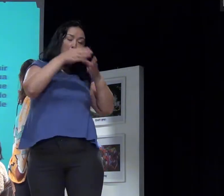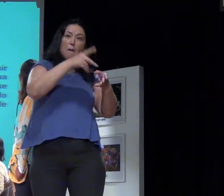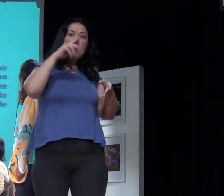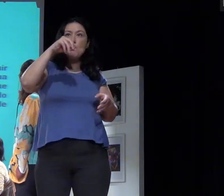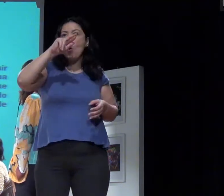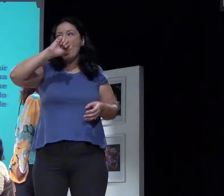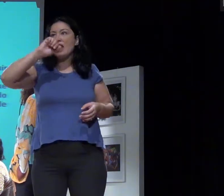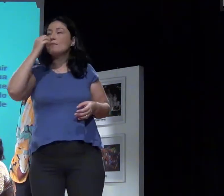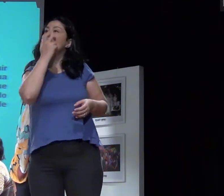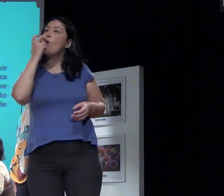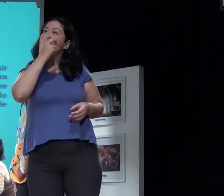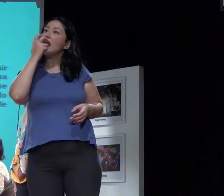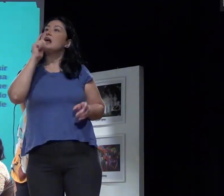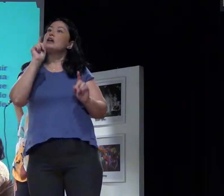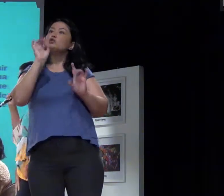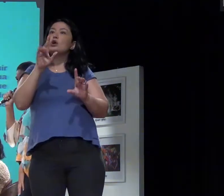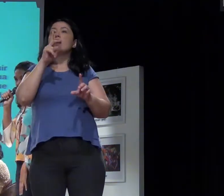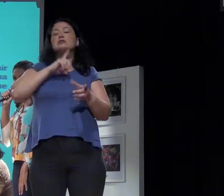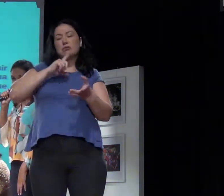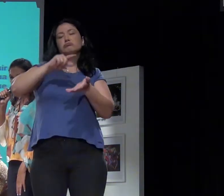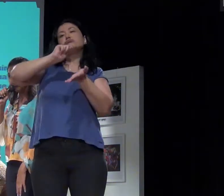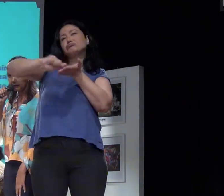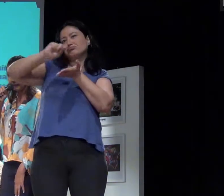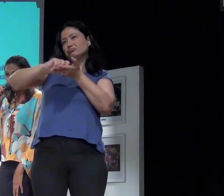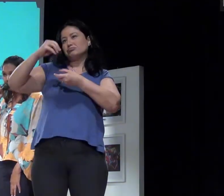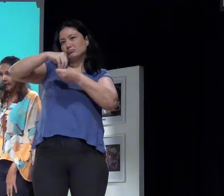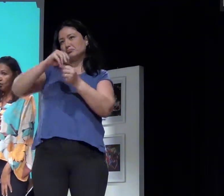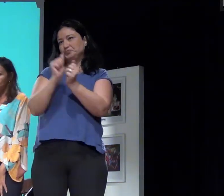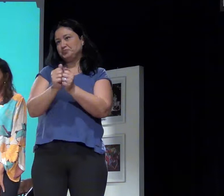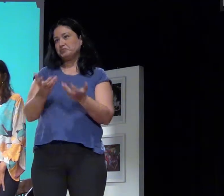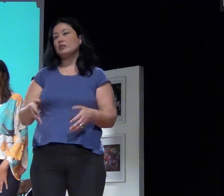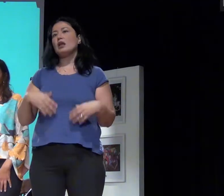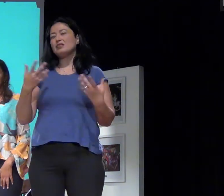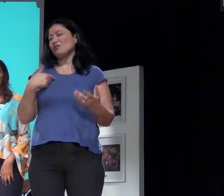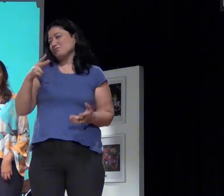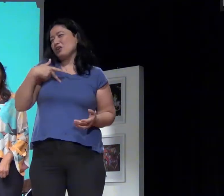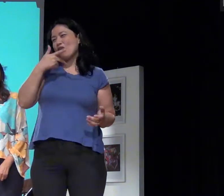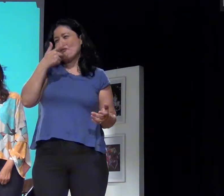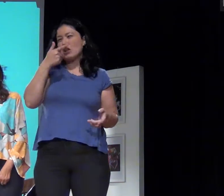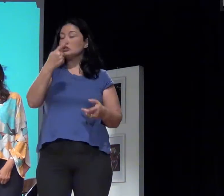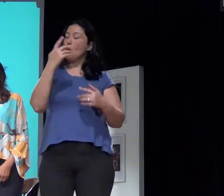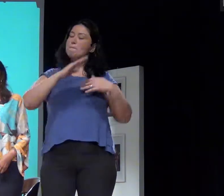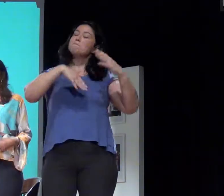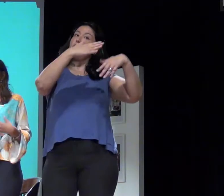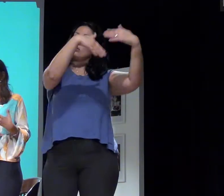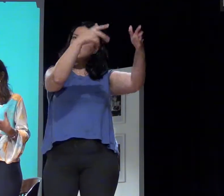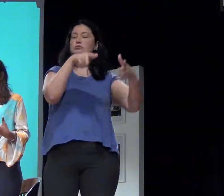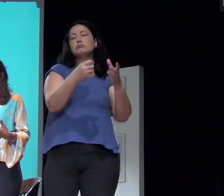modalidade oral, ficando direcionado para a modalidade escrita, né? Como eu estou falando, isso aí é um processo,